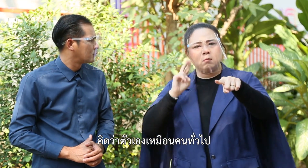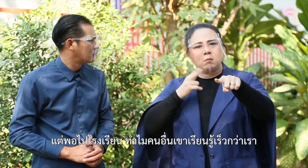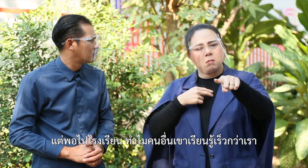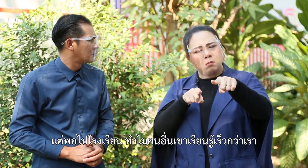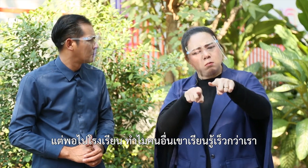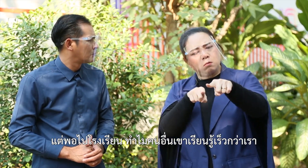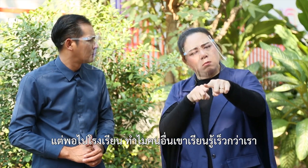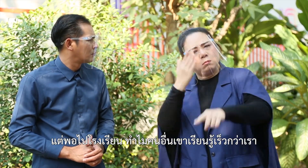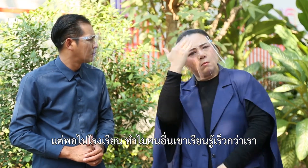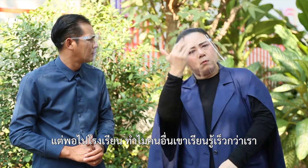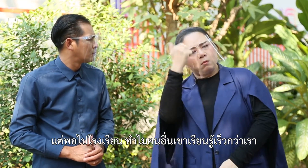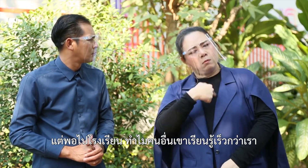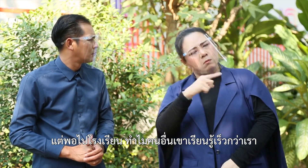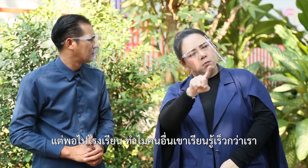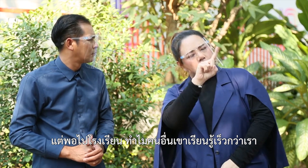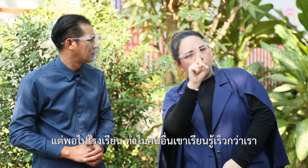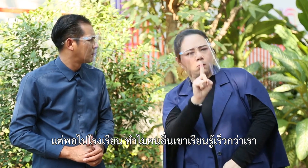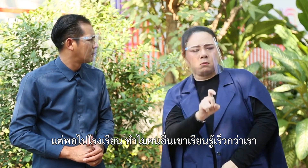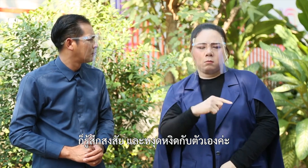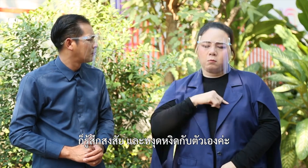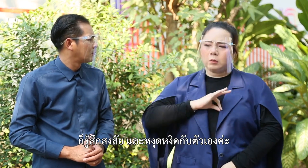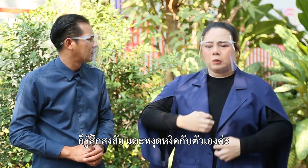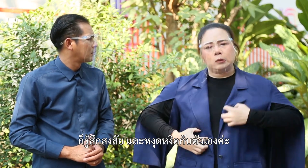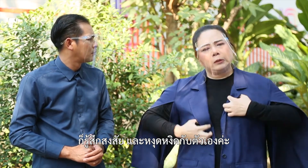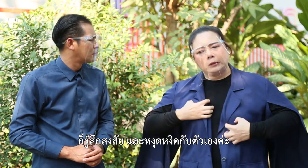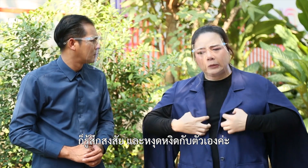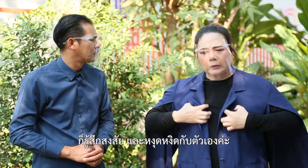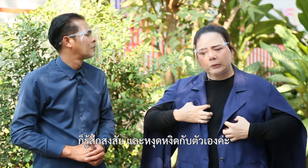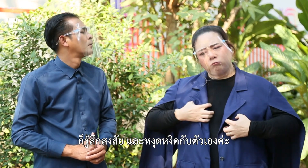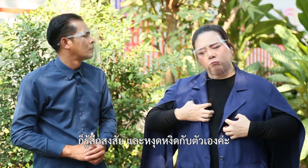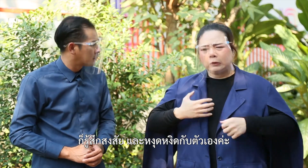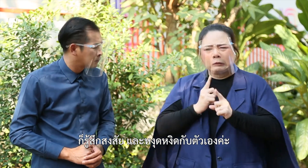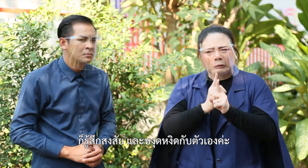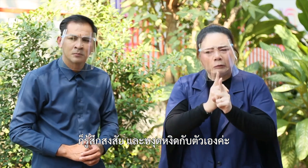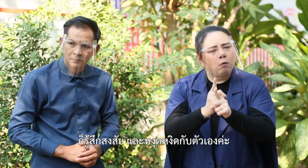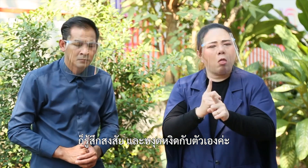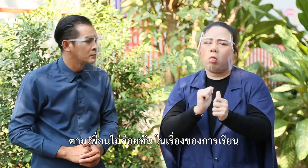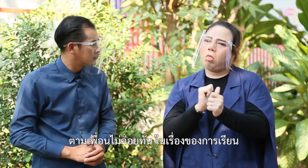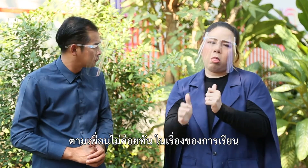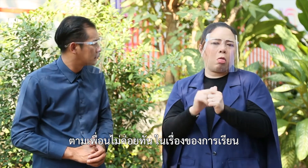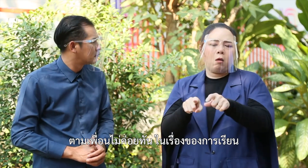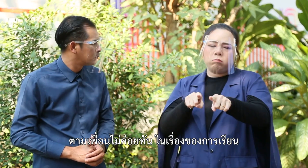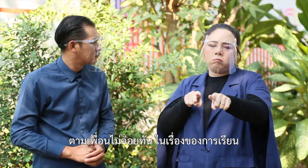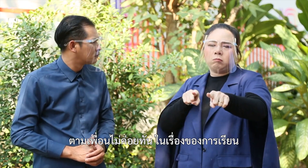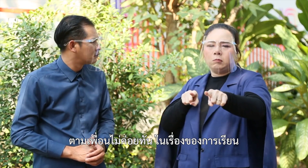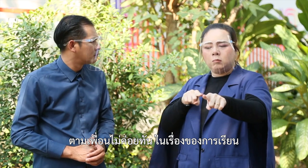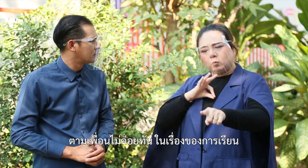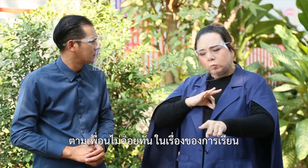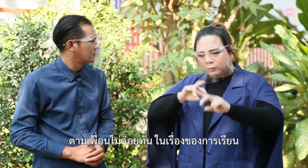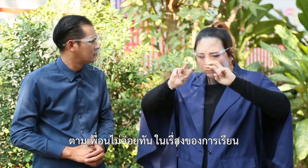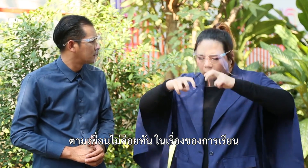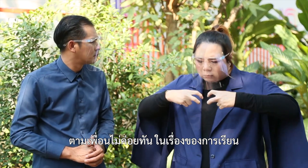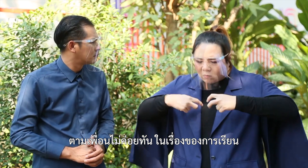ทั่วไปแต่เพรไปในโงเรีนทำไมคนอื่เขาเรีนเร็วจังเรากMANรู้สึกส Antwort jemon added